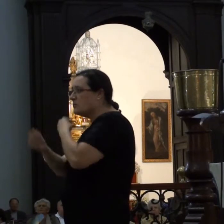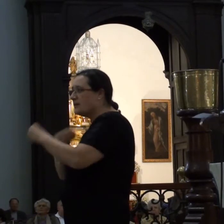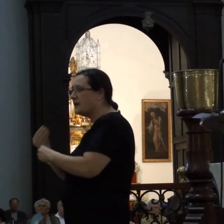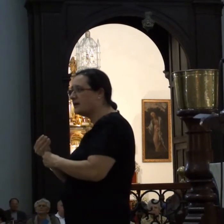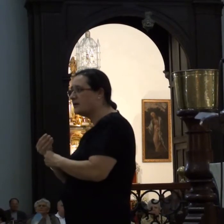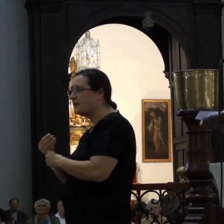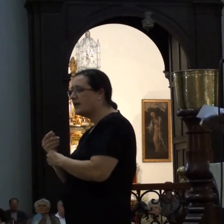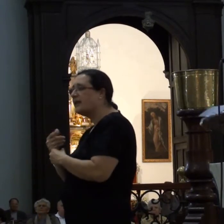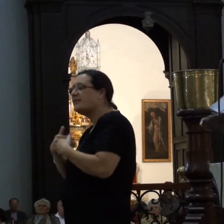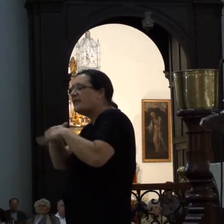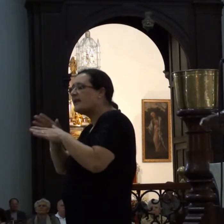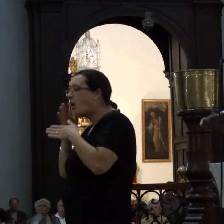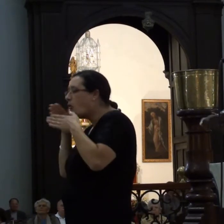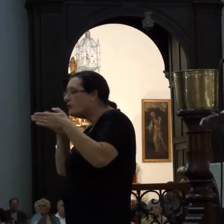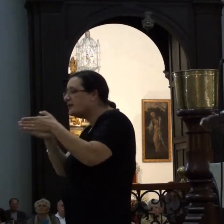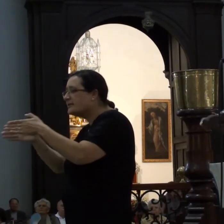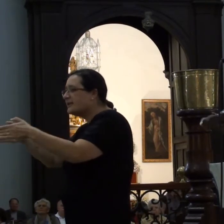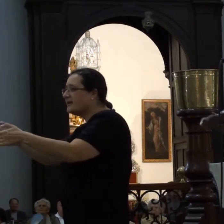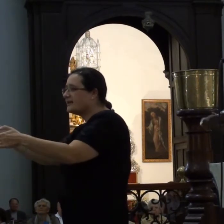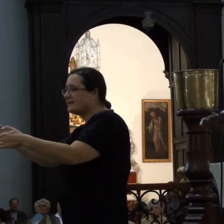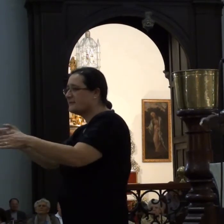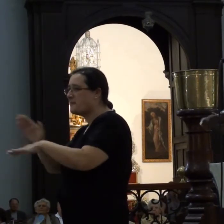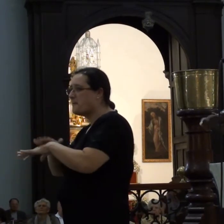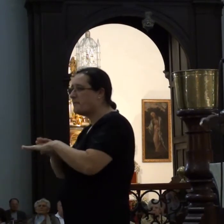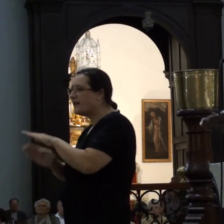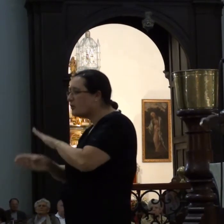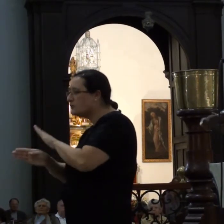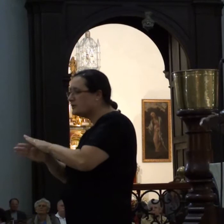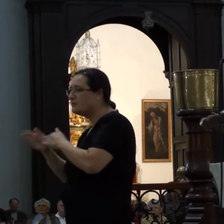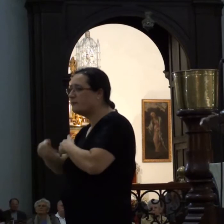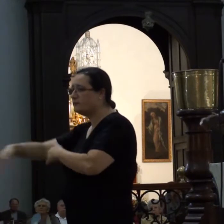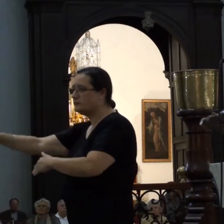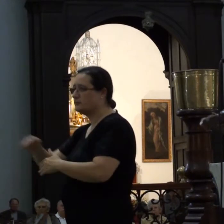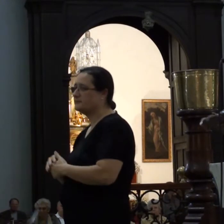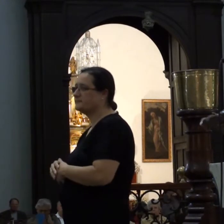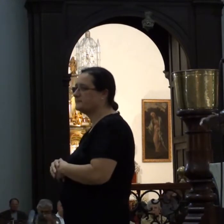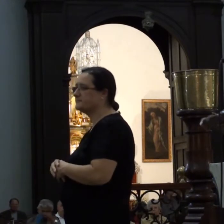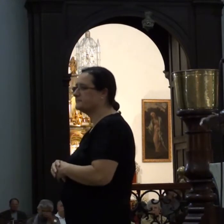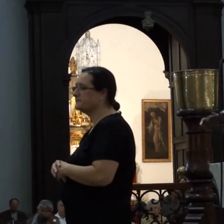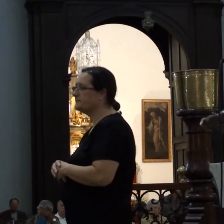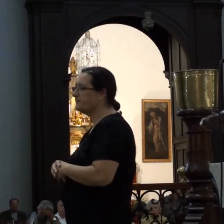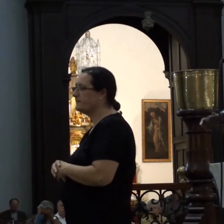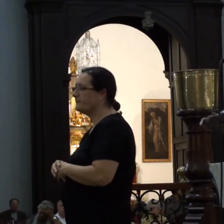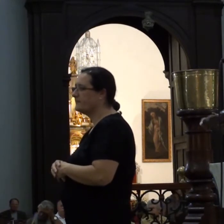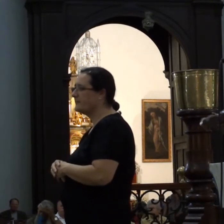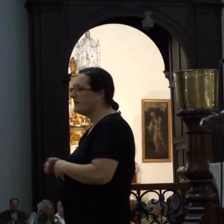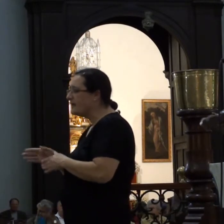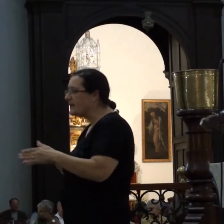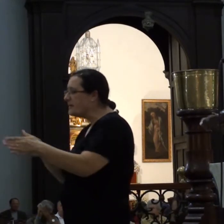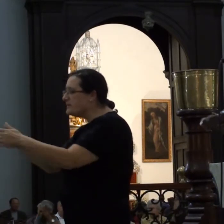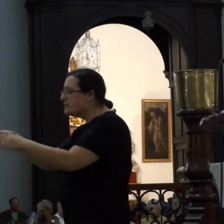que nos deja orientados por el camino que hemos de proseguir en el futuro en el camino